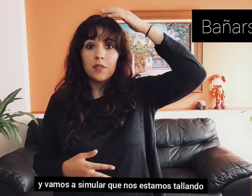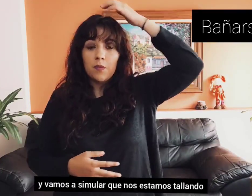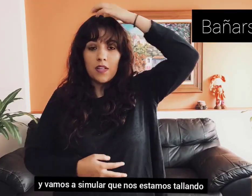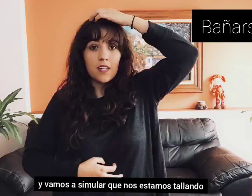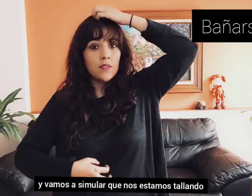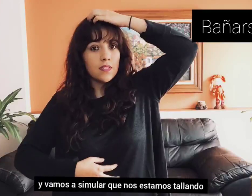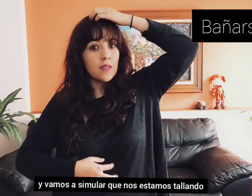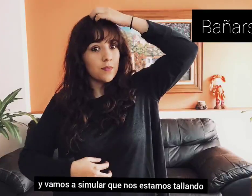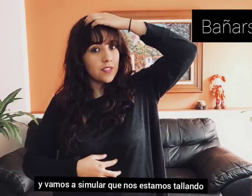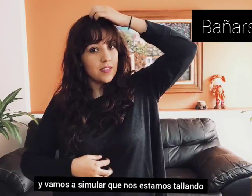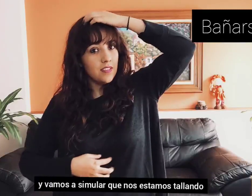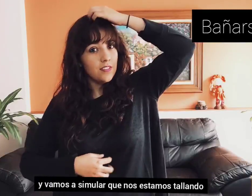simular que nos estamos estallando.